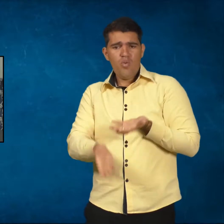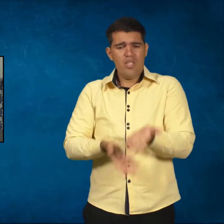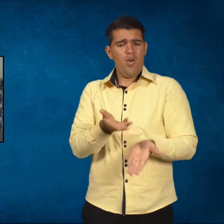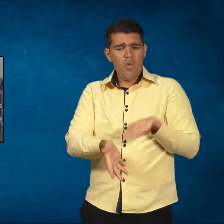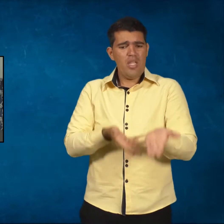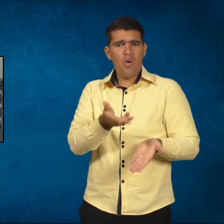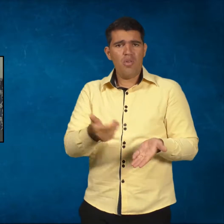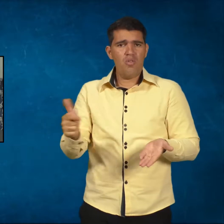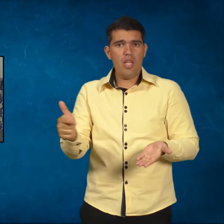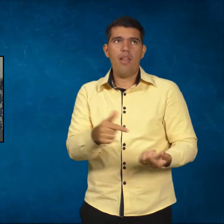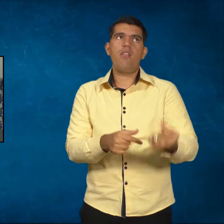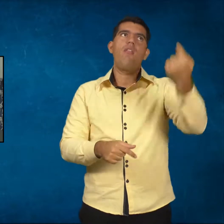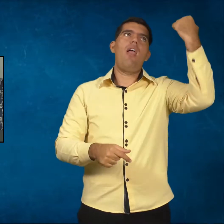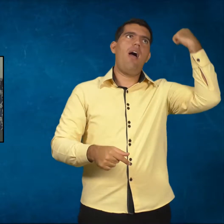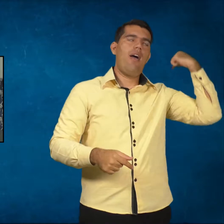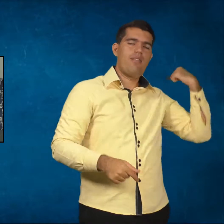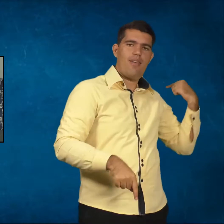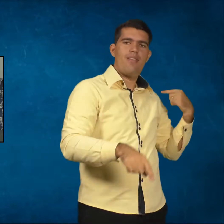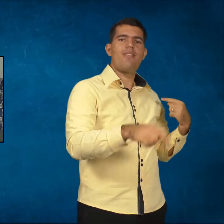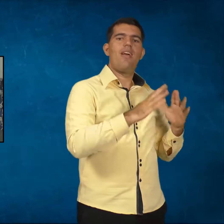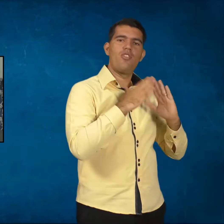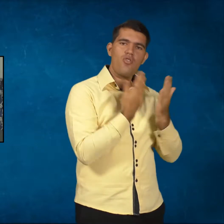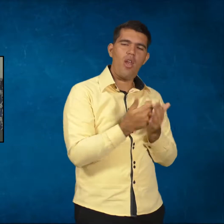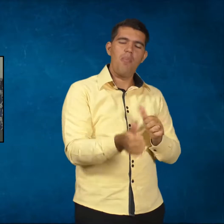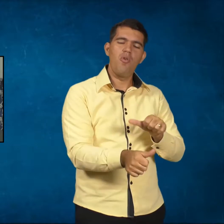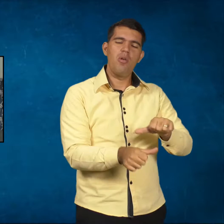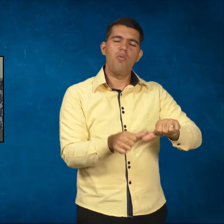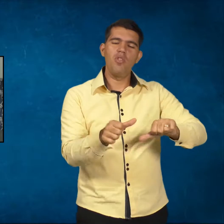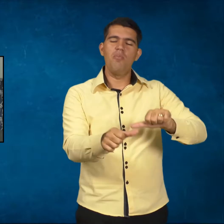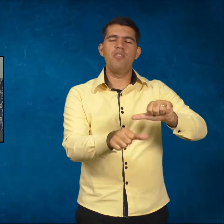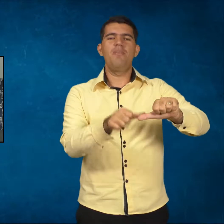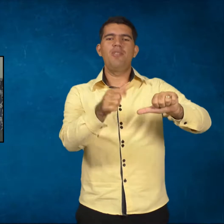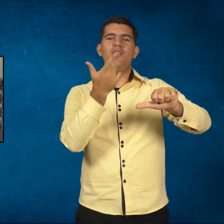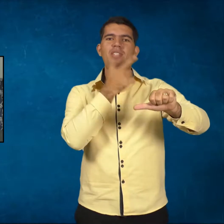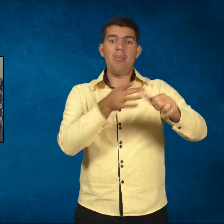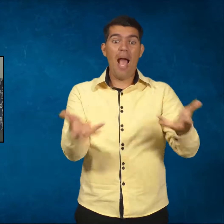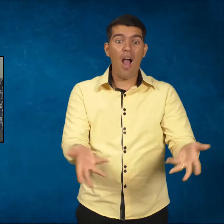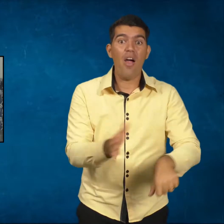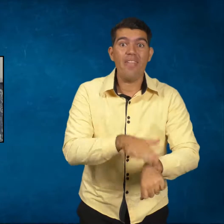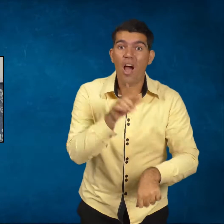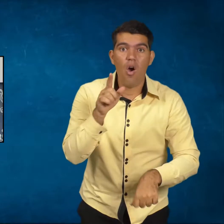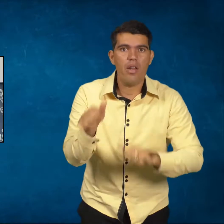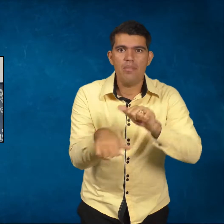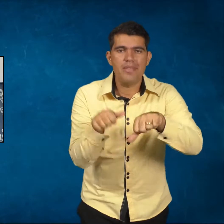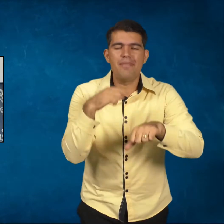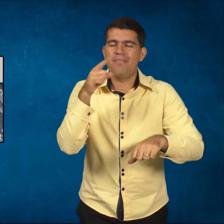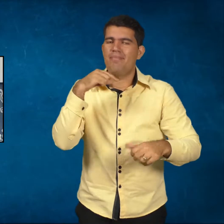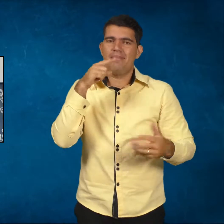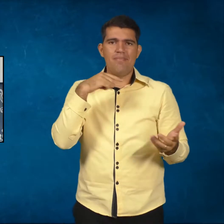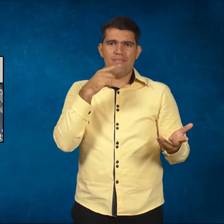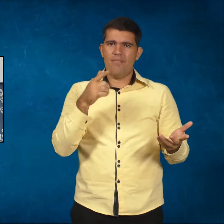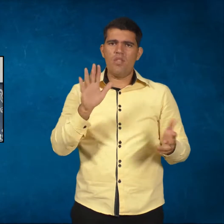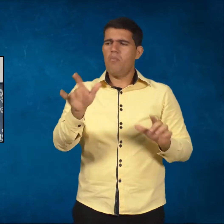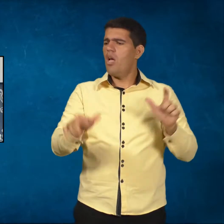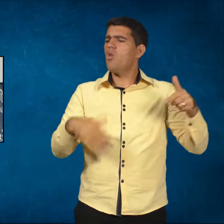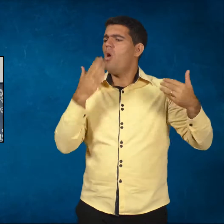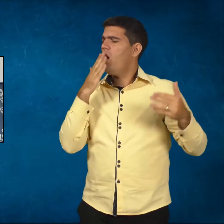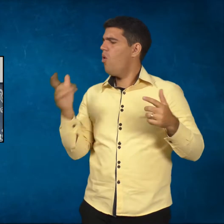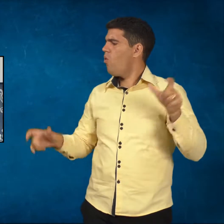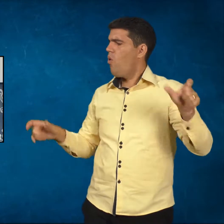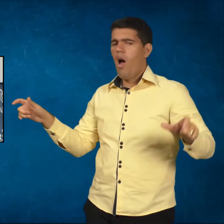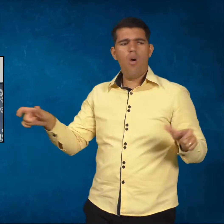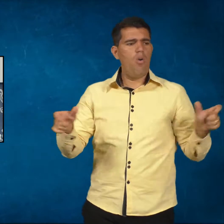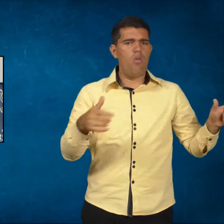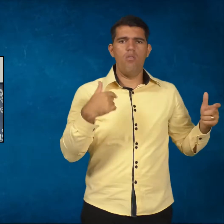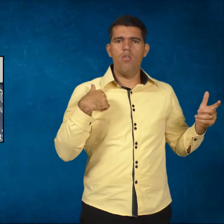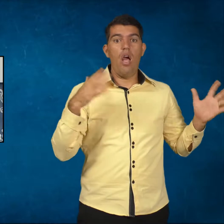Lá atrás. Então, para esses casos, e é difícil até limitar qual caso. Para mim, nenhum mais deve ser excluído